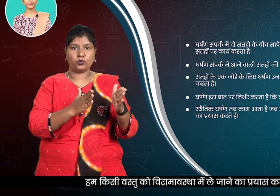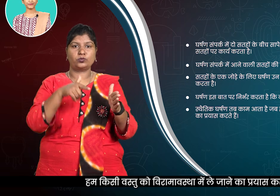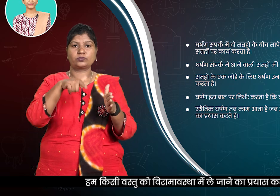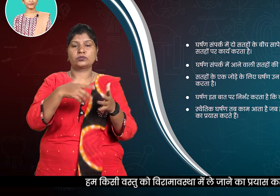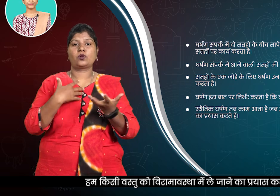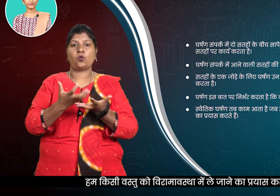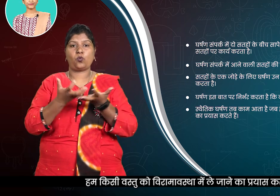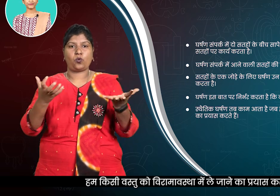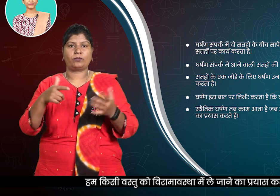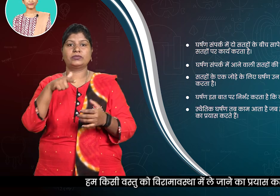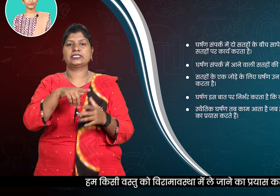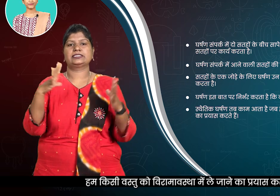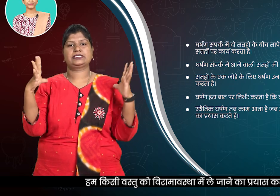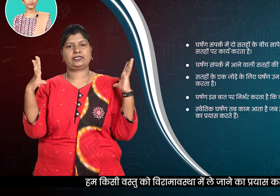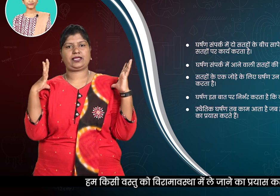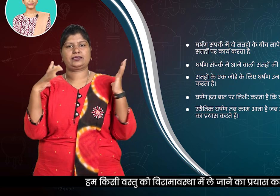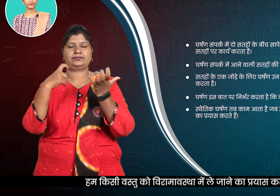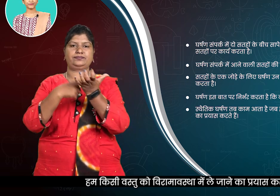करते है